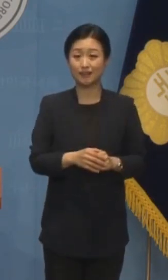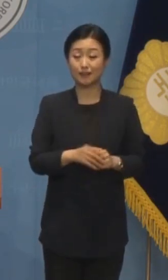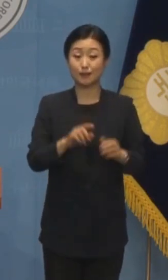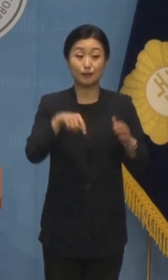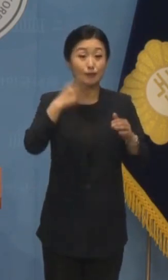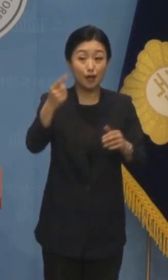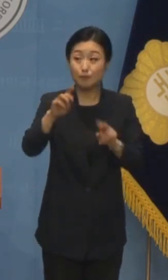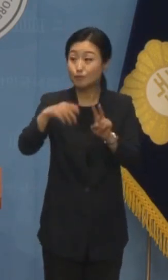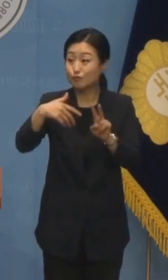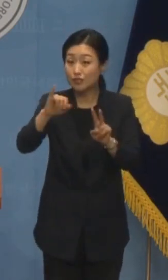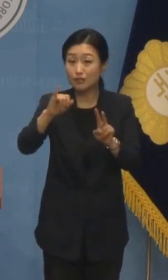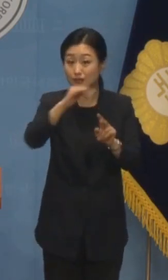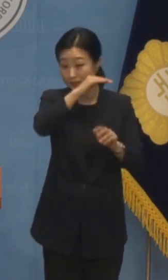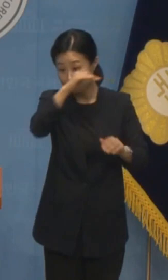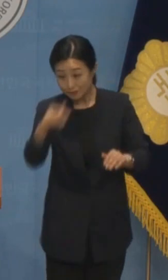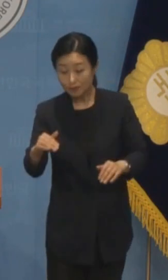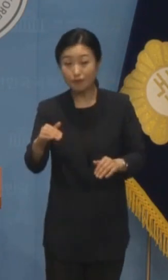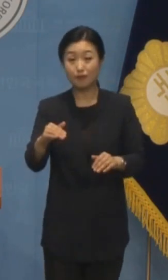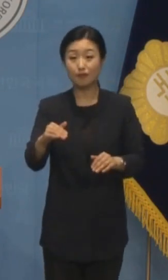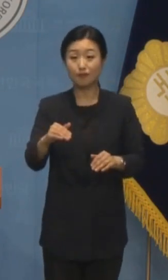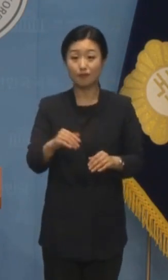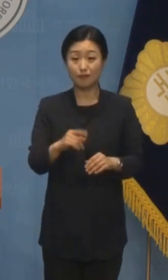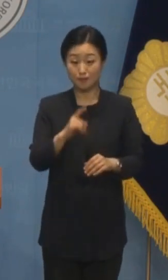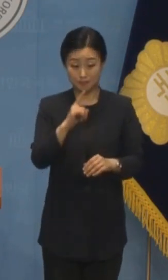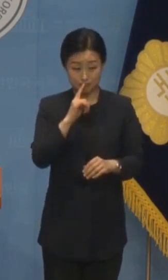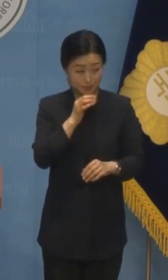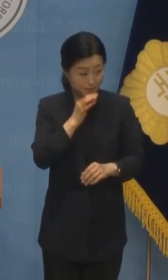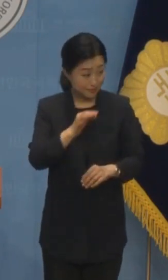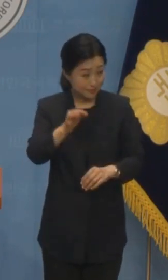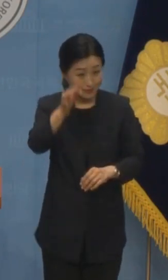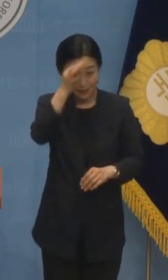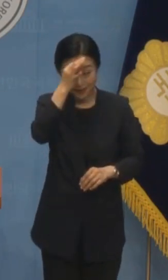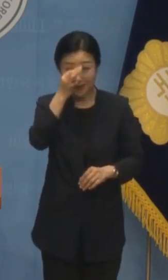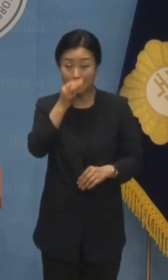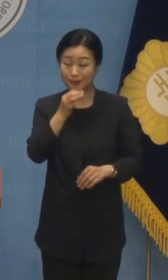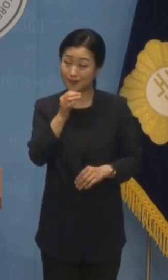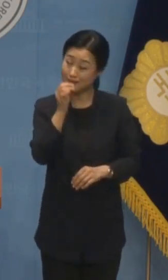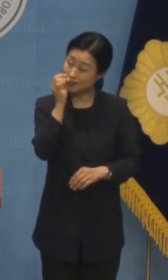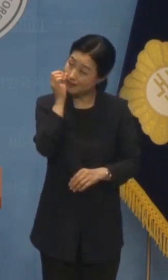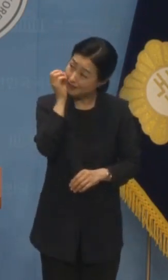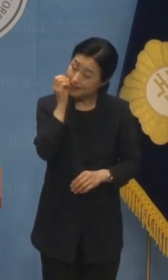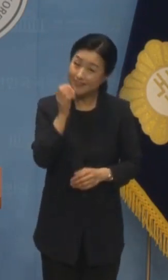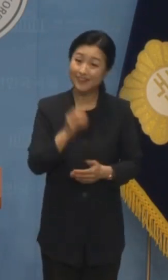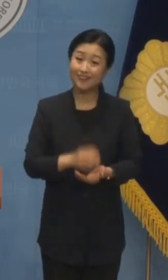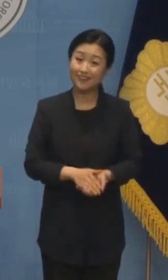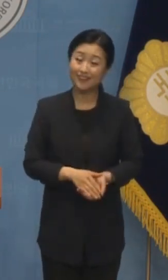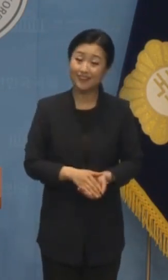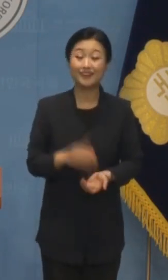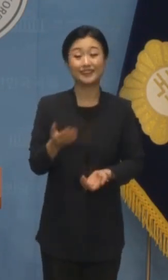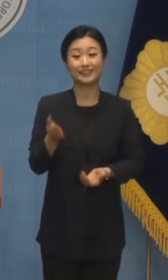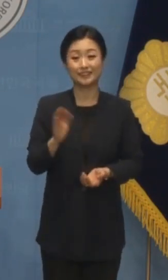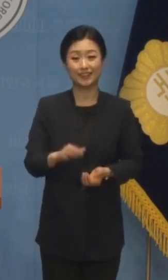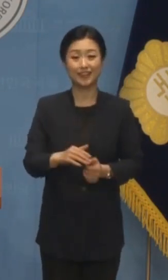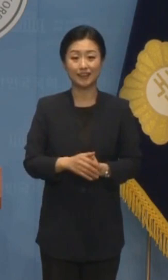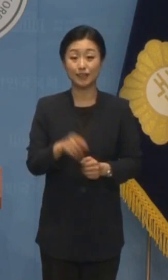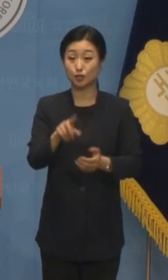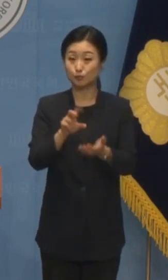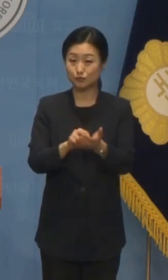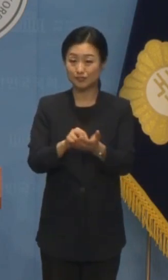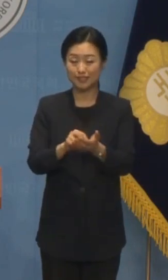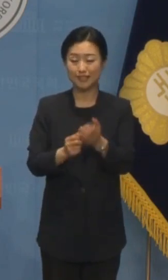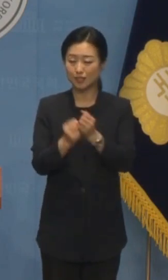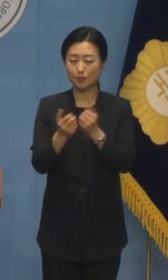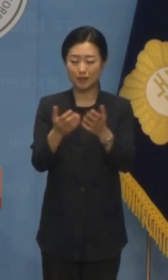다음 분기에 자기 발에 자기가 걸려 넘어질 해석 왜곡을 왜 하는지 잘 이해가 가지 않지만 여기서 그 문제를